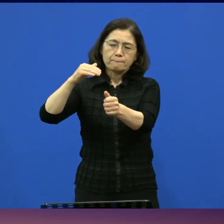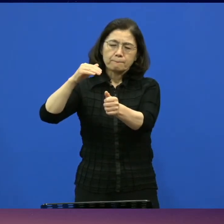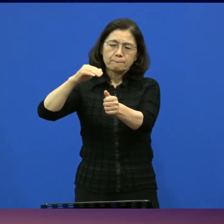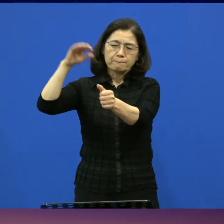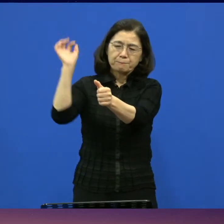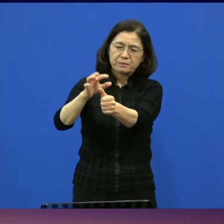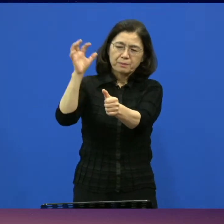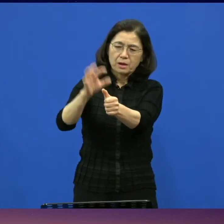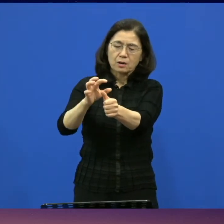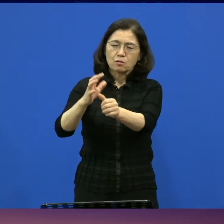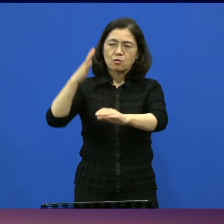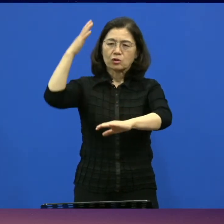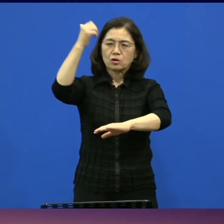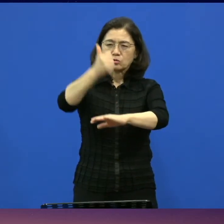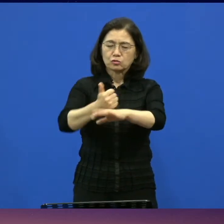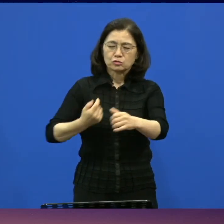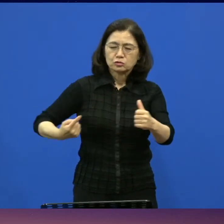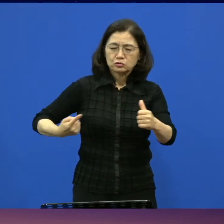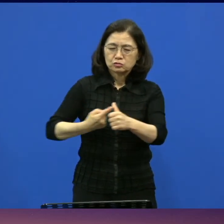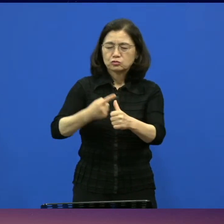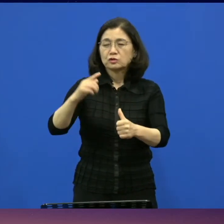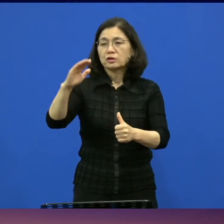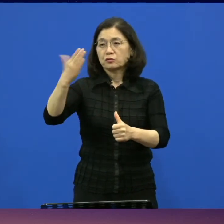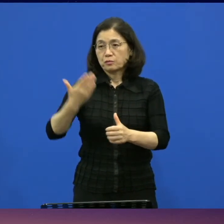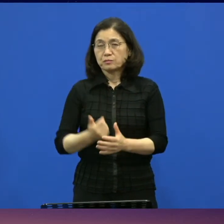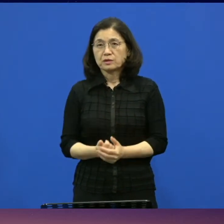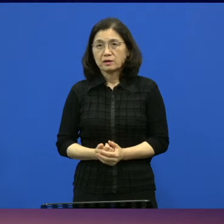빛이 임하면 빛을 다 환영하는 게 아니라는 거죠.